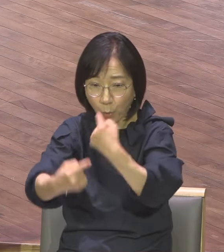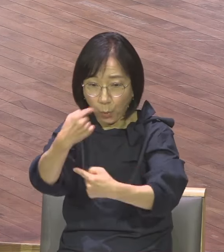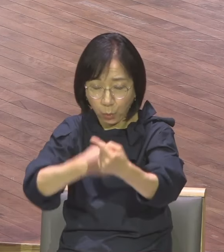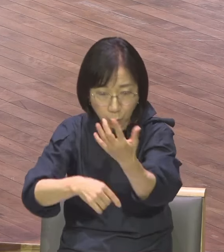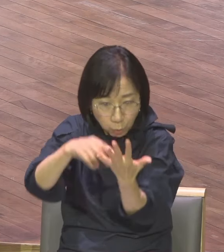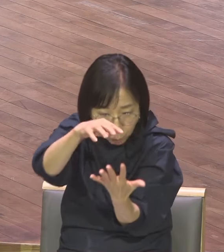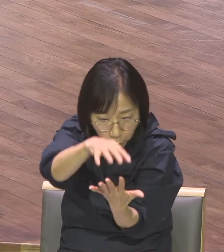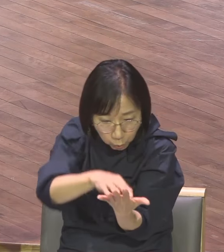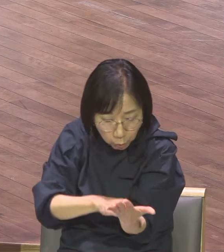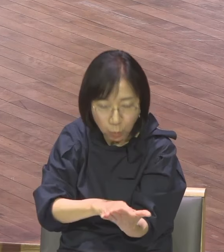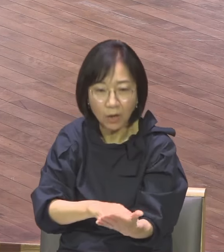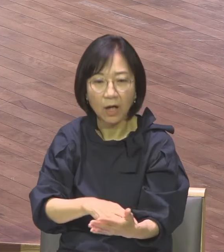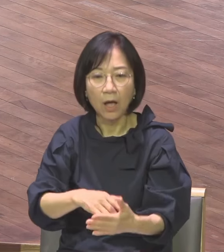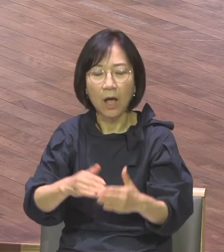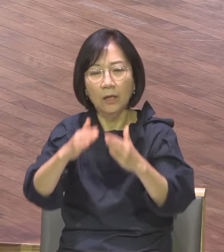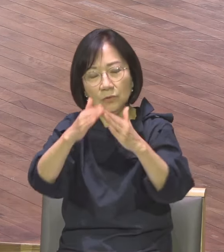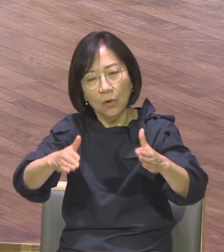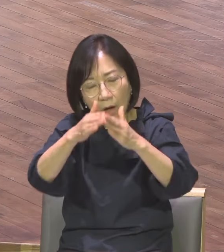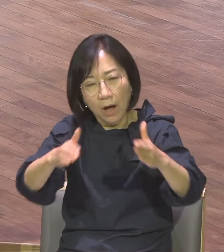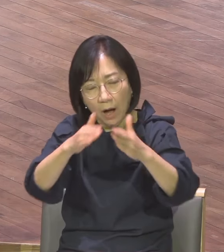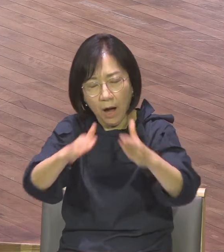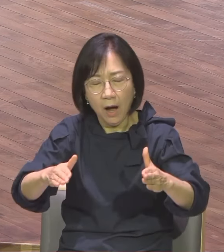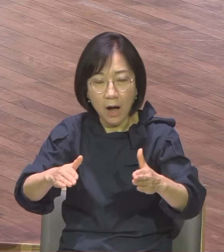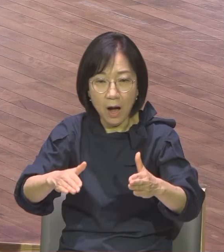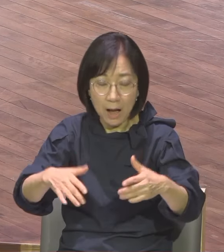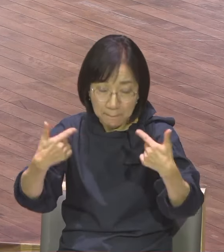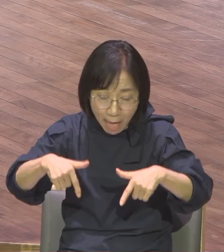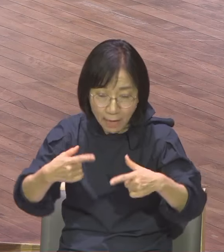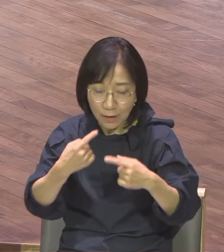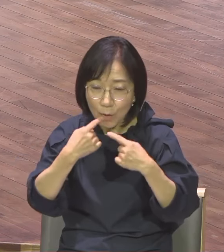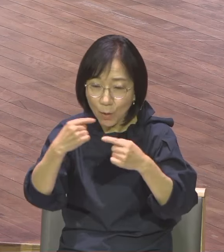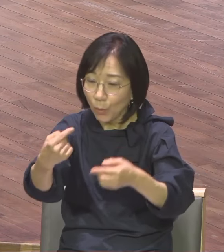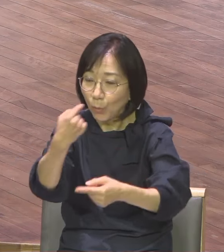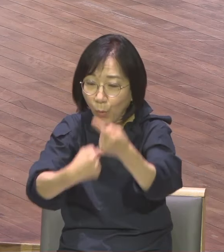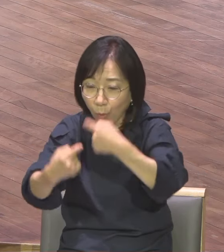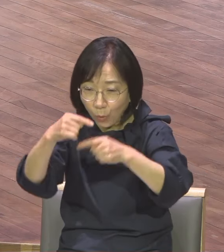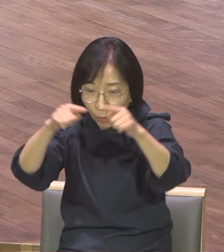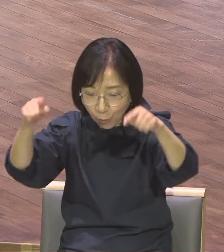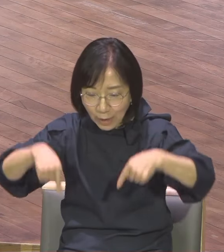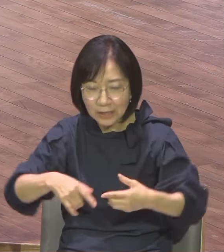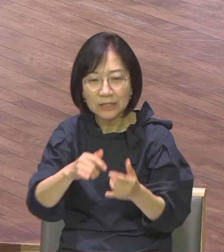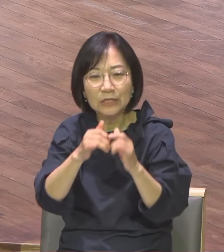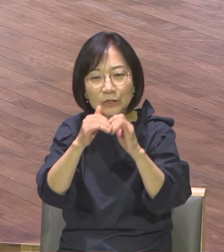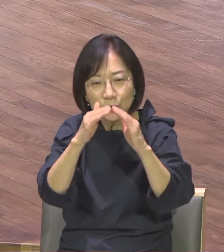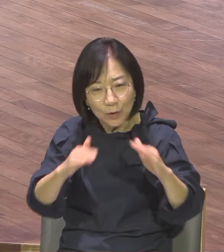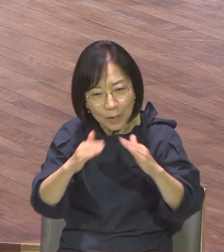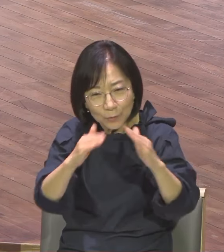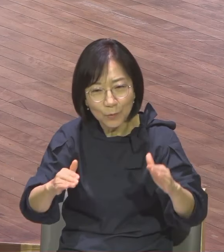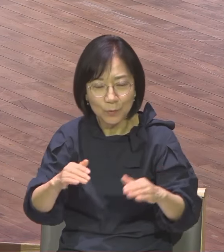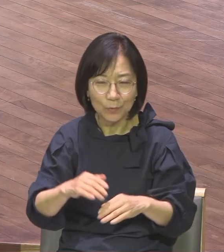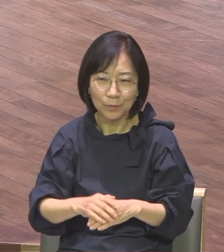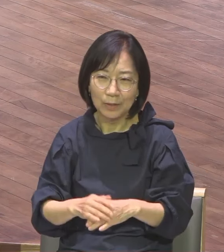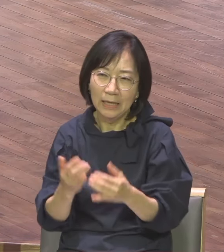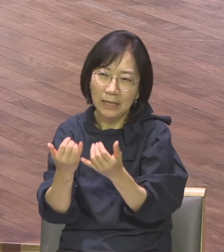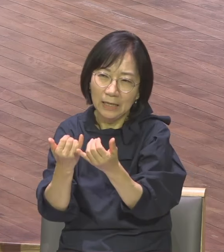많은지 전라도 전라도 자 전라도 시골 막 저 강원도로 그야말로